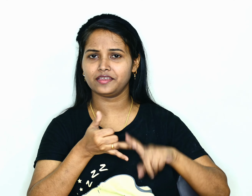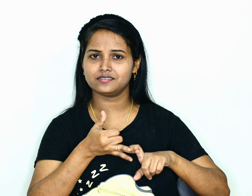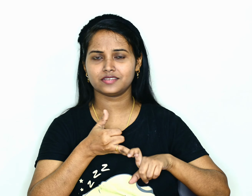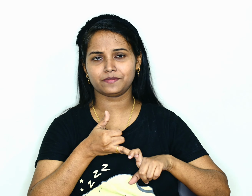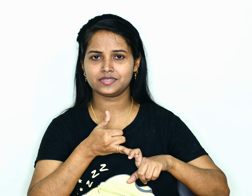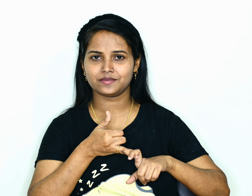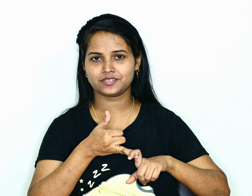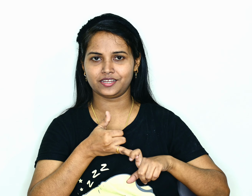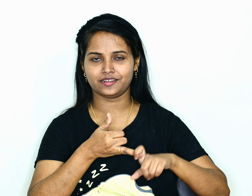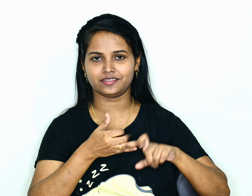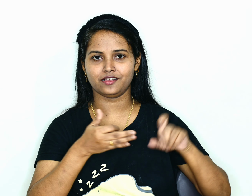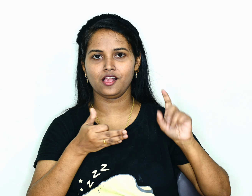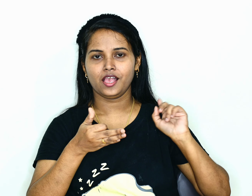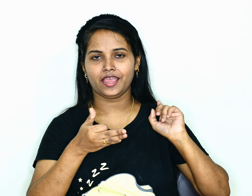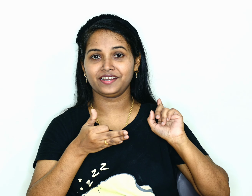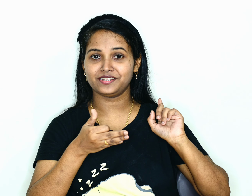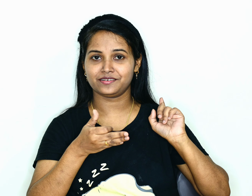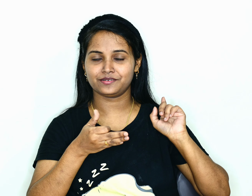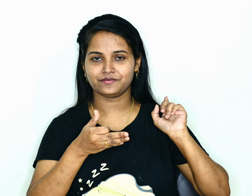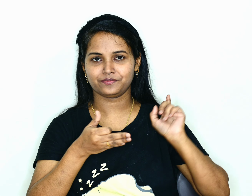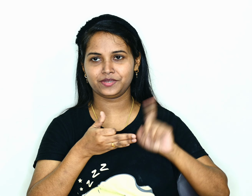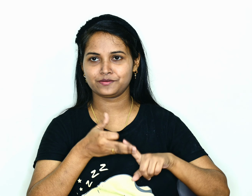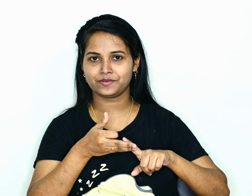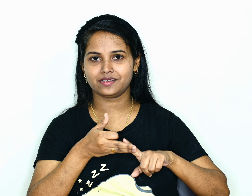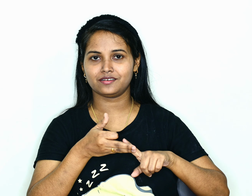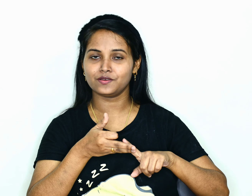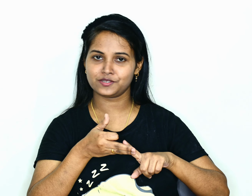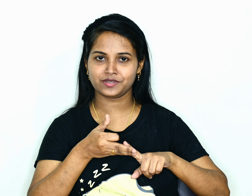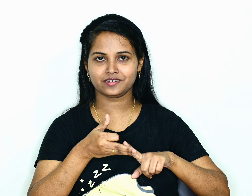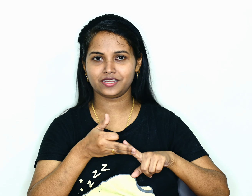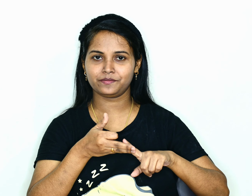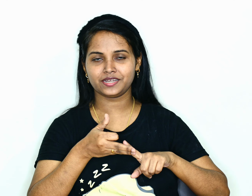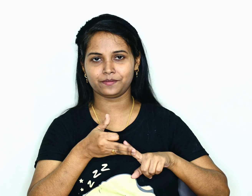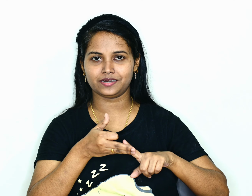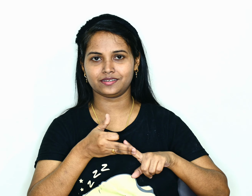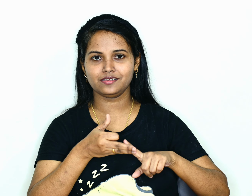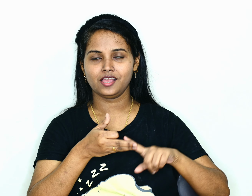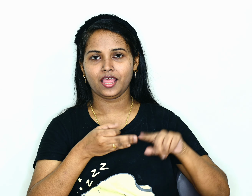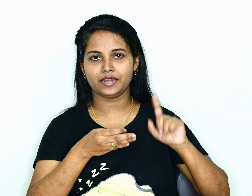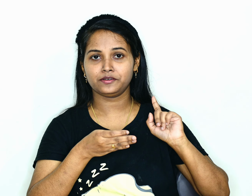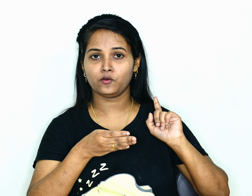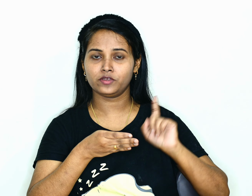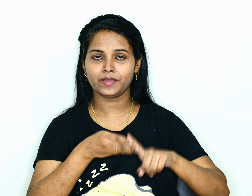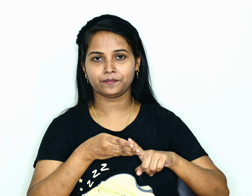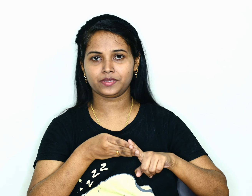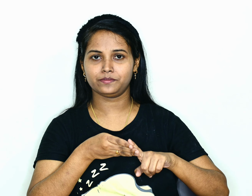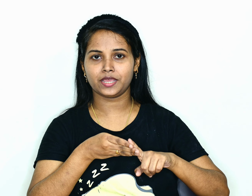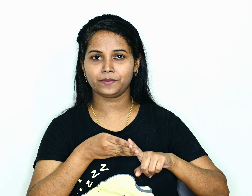आयन टैबलेट सब चल ही रहा था, एंड बीच बीच में कॉन्स्टिपेशन के लिए भी टैबलेट था, एंड लोअर बैक पेन